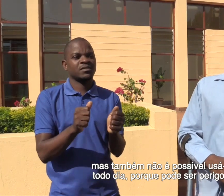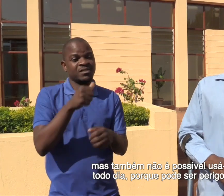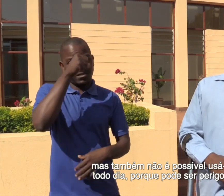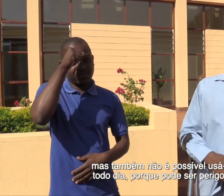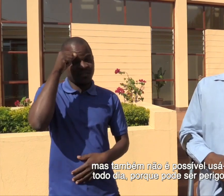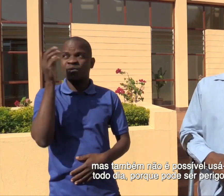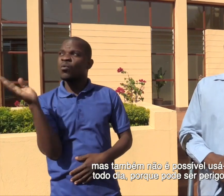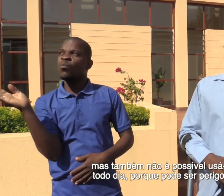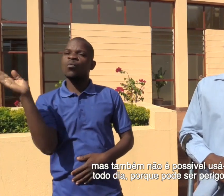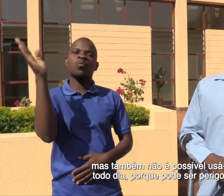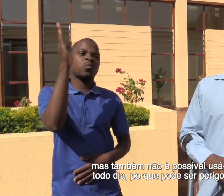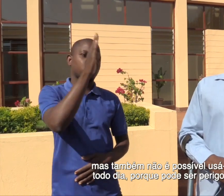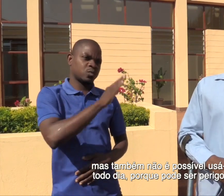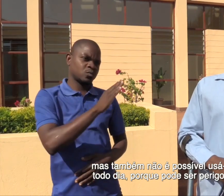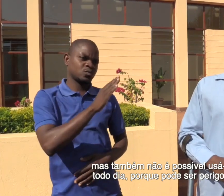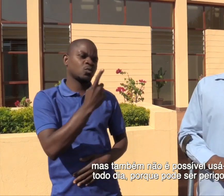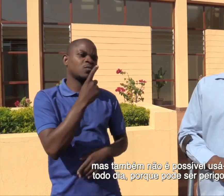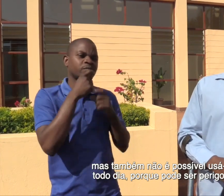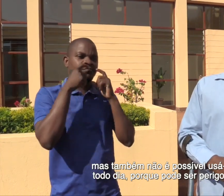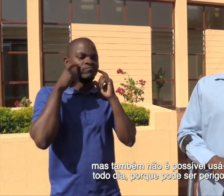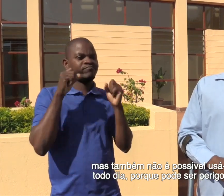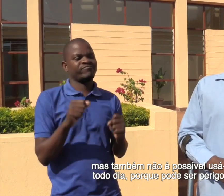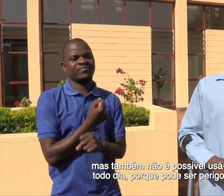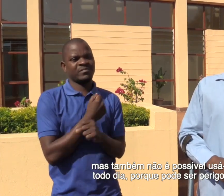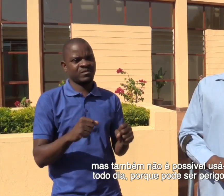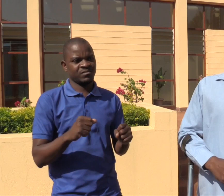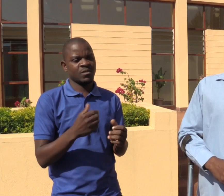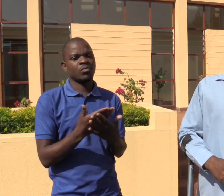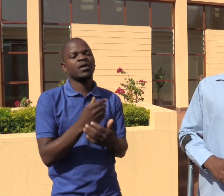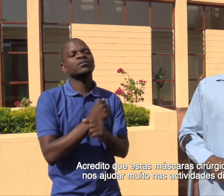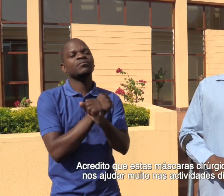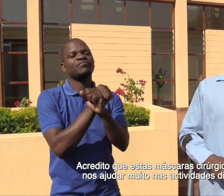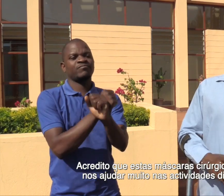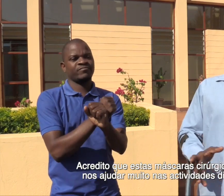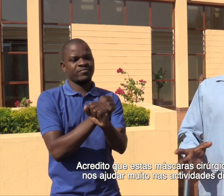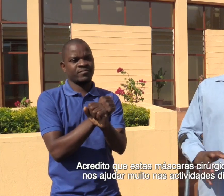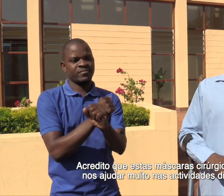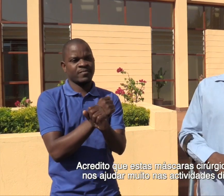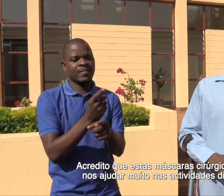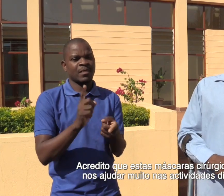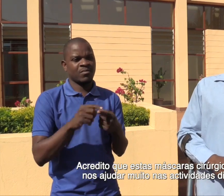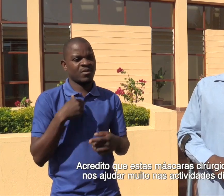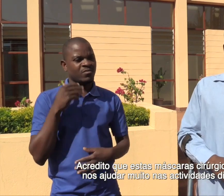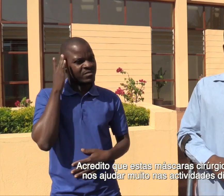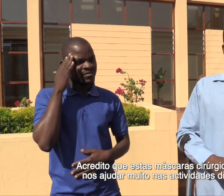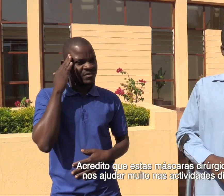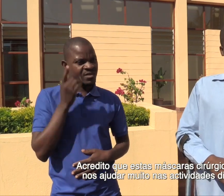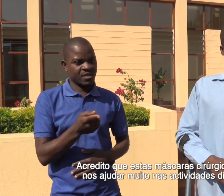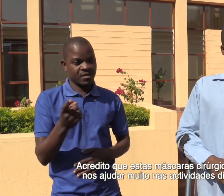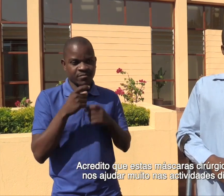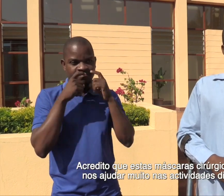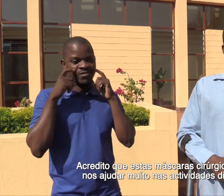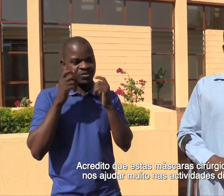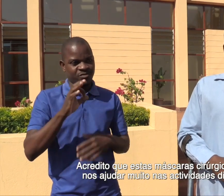usar todo dia, né? E pode voltar a ser perigoso. E acredito que com estas máscaras cirúrgicas,